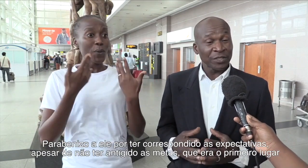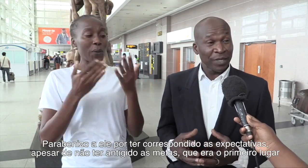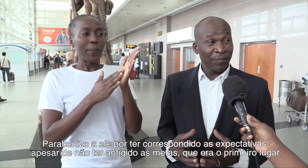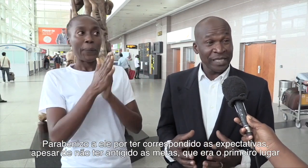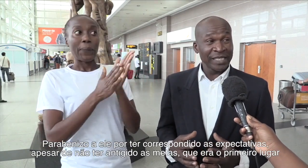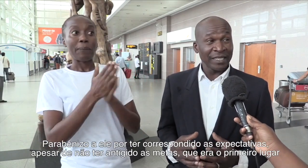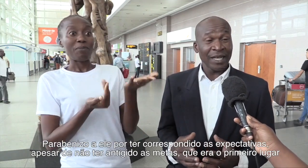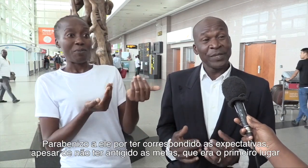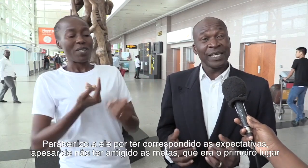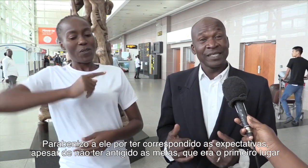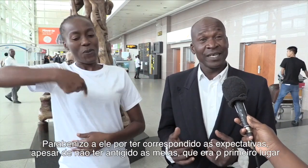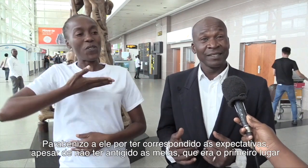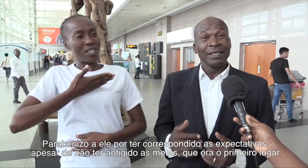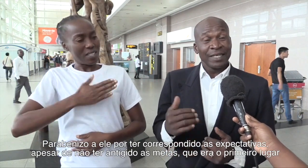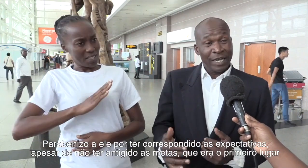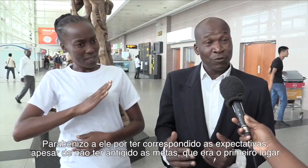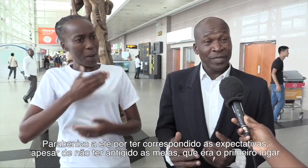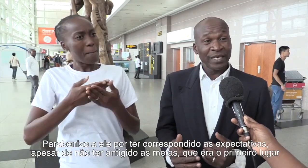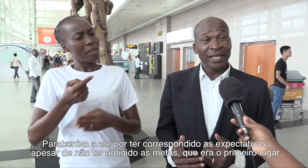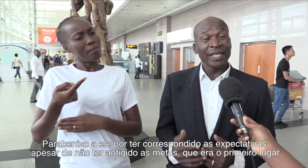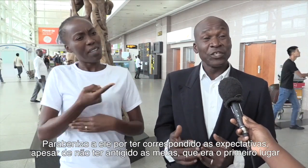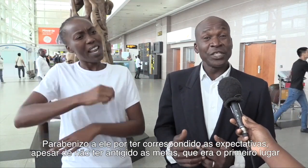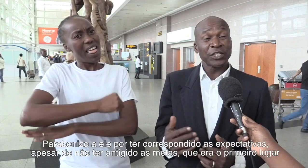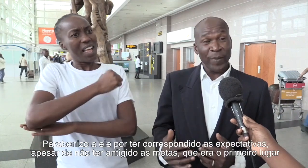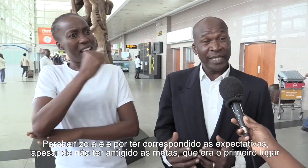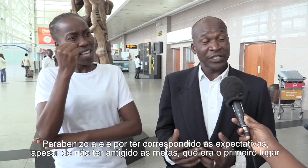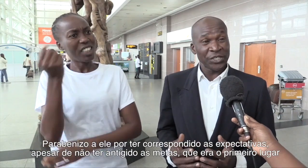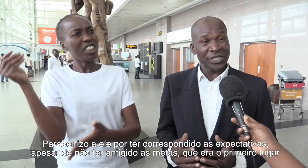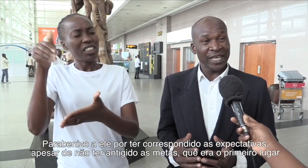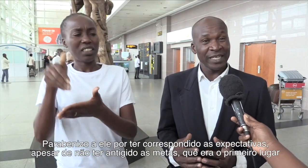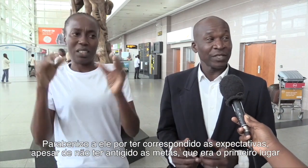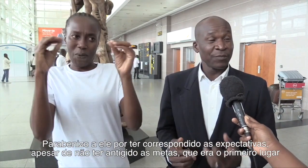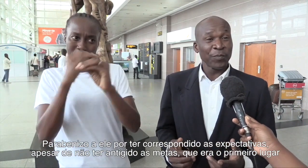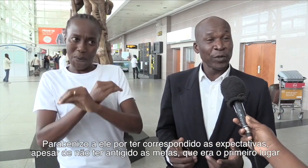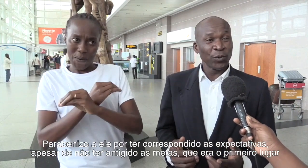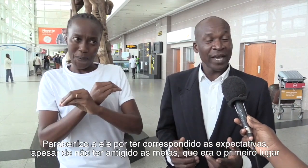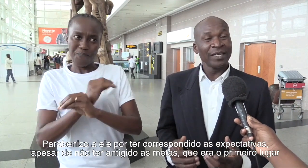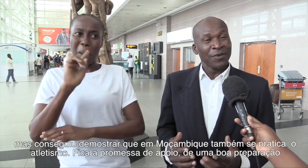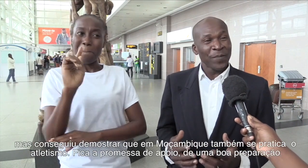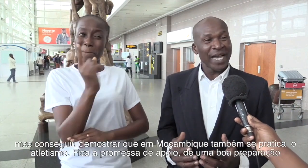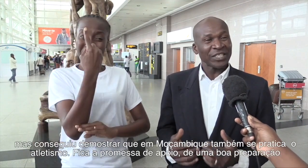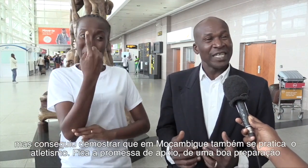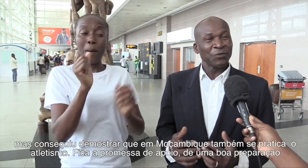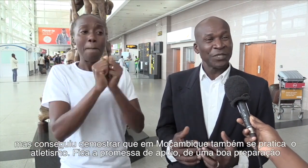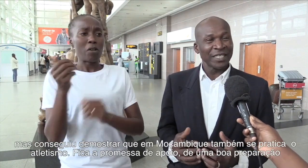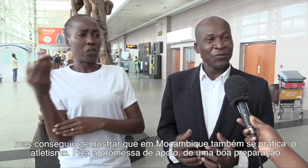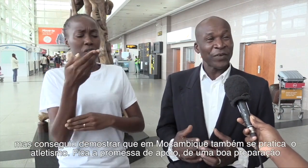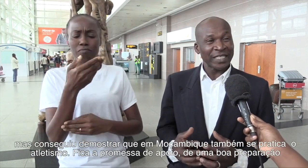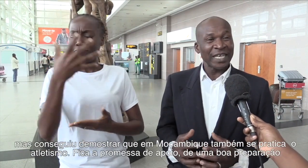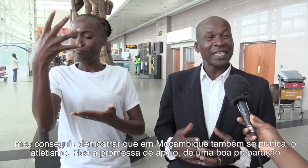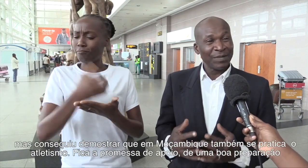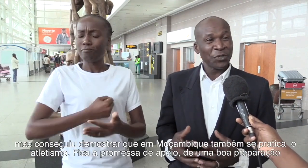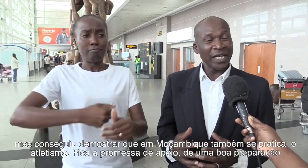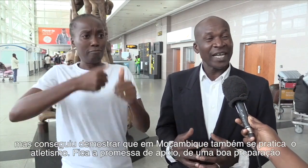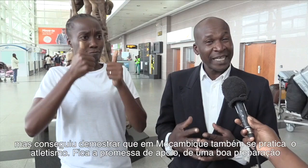expectativas precisadas. Apesar de ser, não conseguir atingir as metas necessárias, em primeiro lugar, mas ele conseguiu